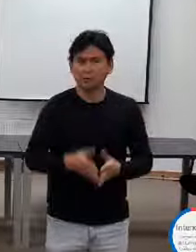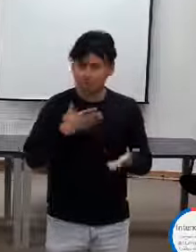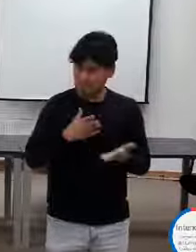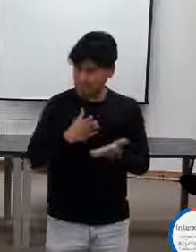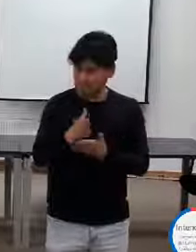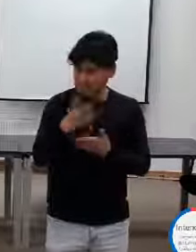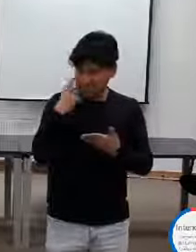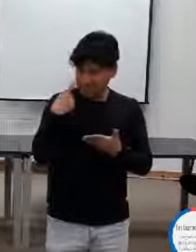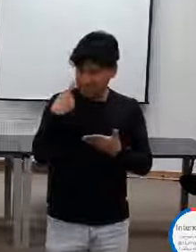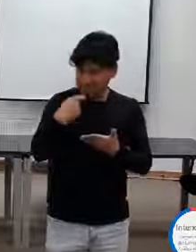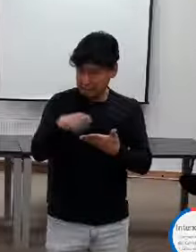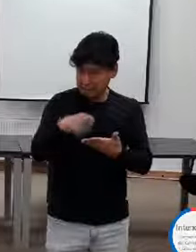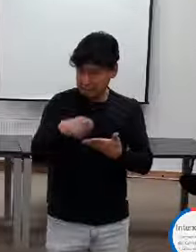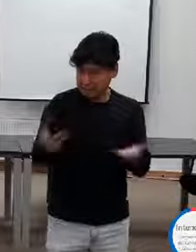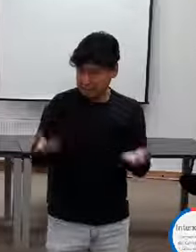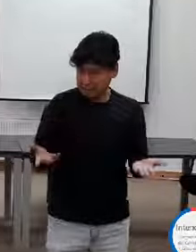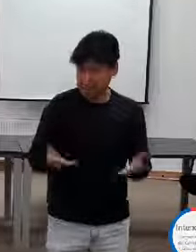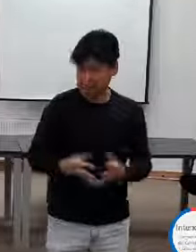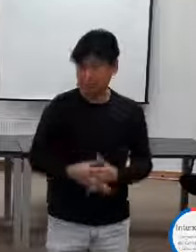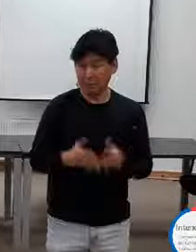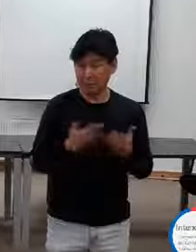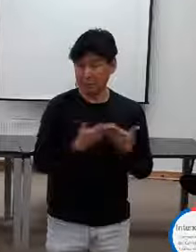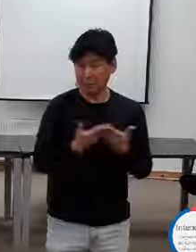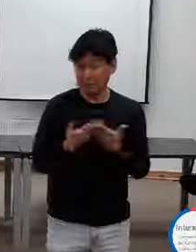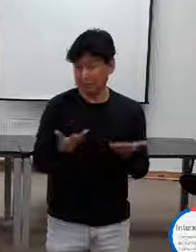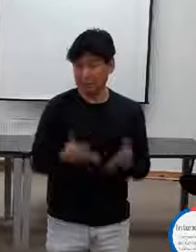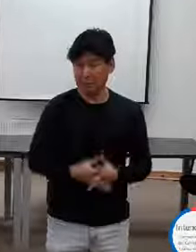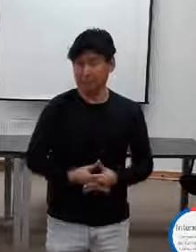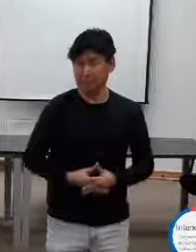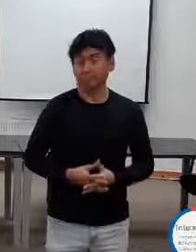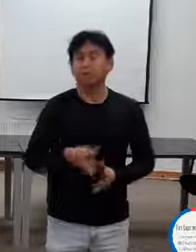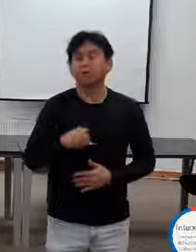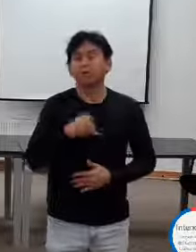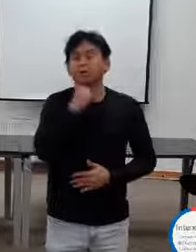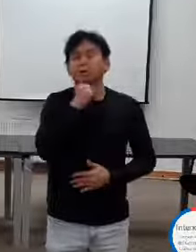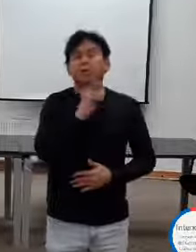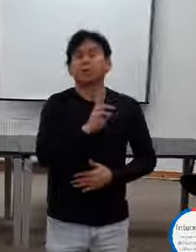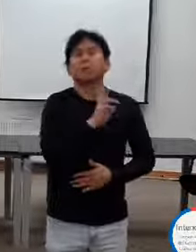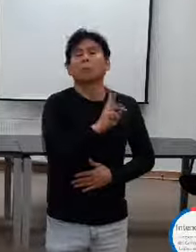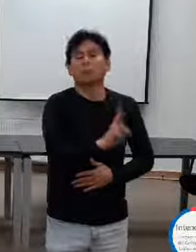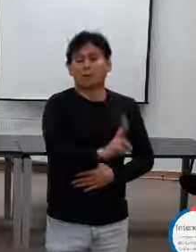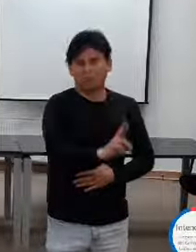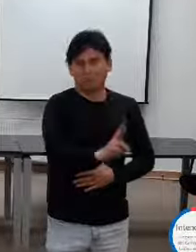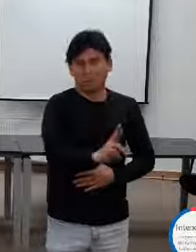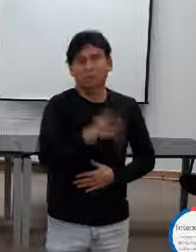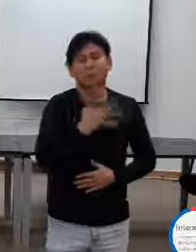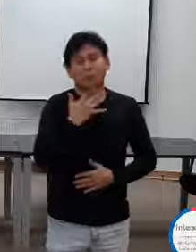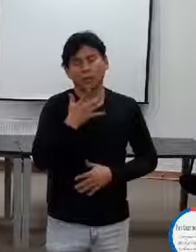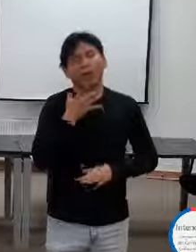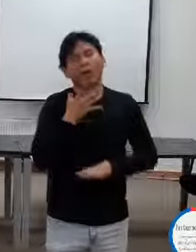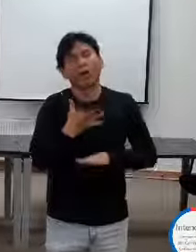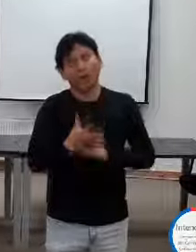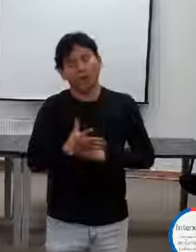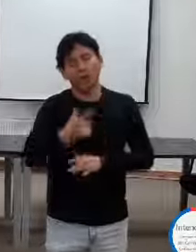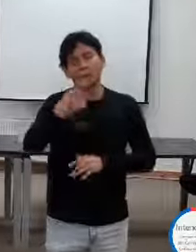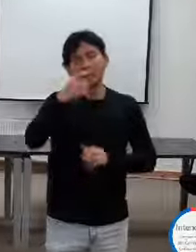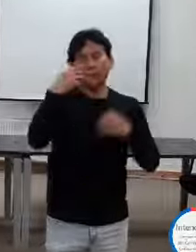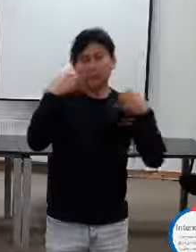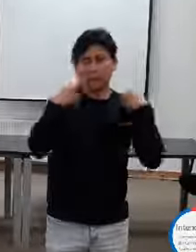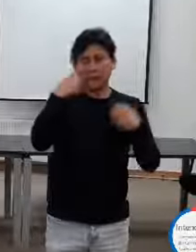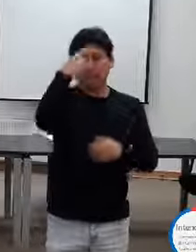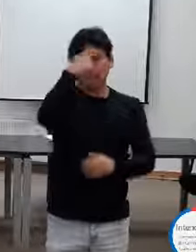iniciar algún tipo de sumario sanitario en contra del gobernador? Yo no les sabría responder eso, porque creo que aquí tenemos responsabilidades personales,